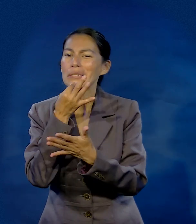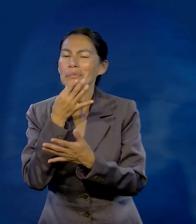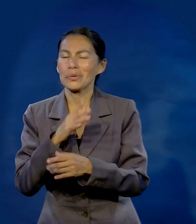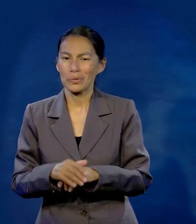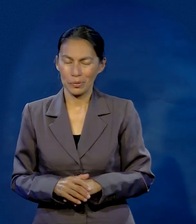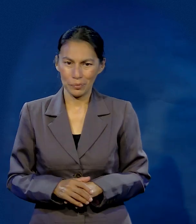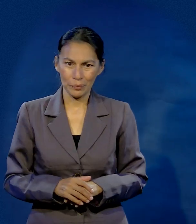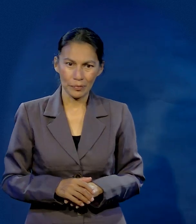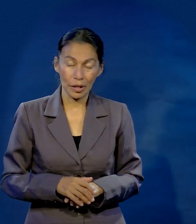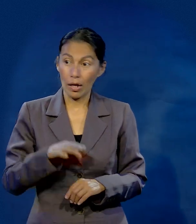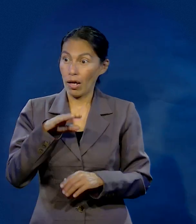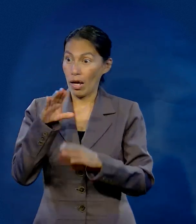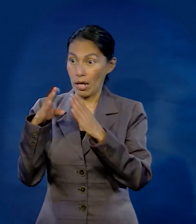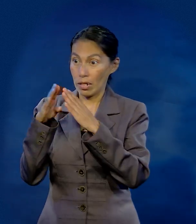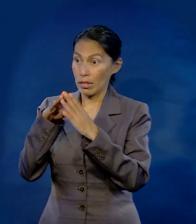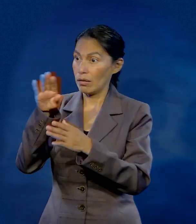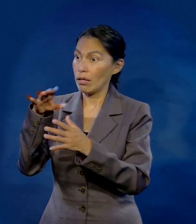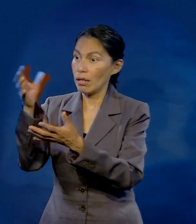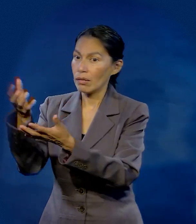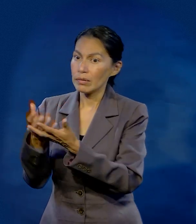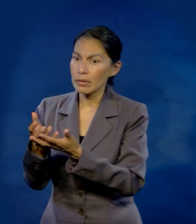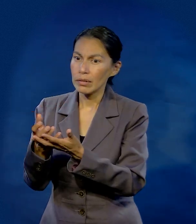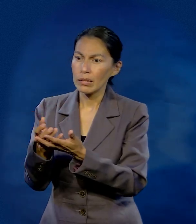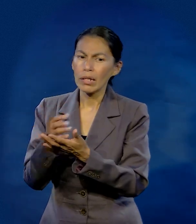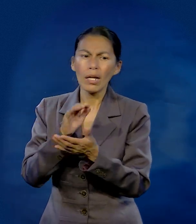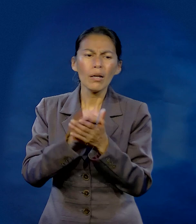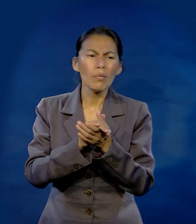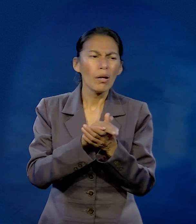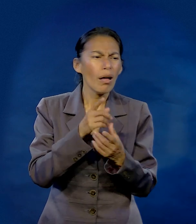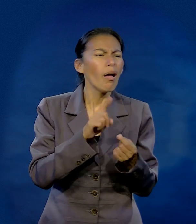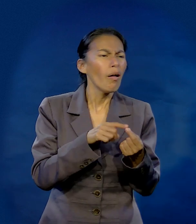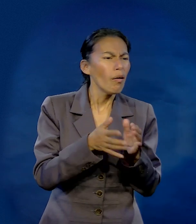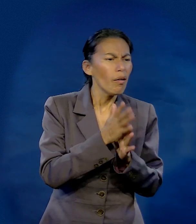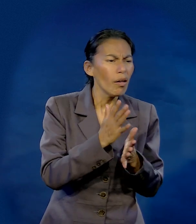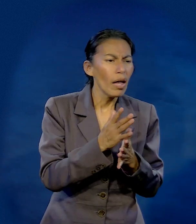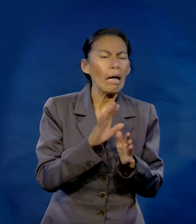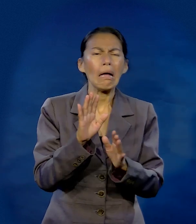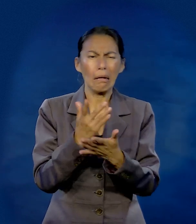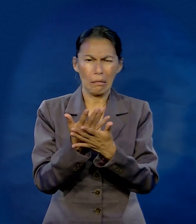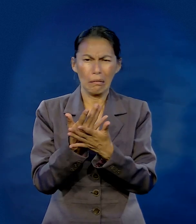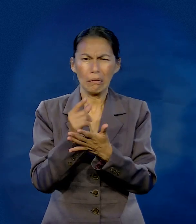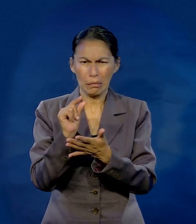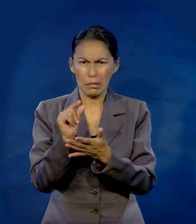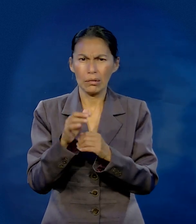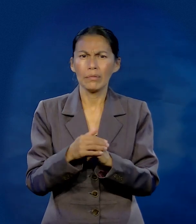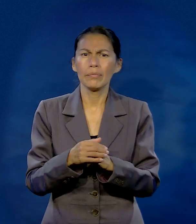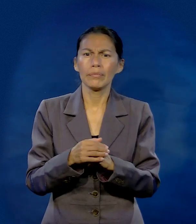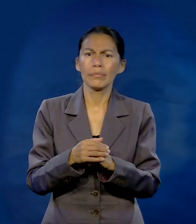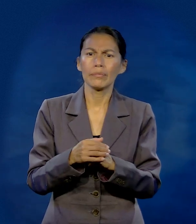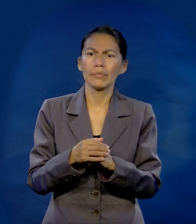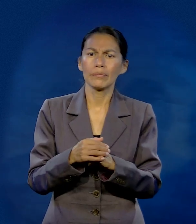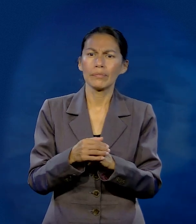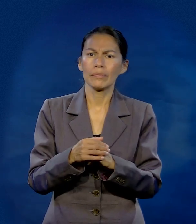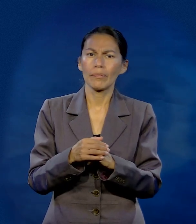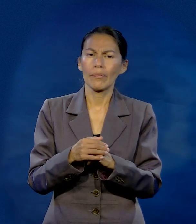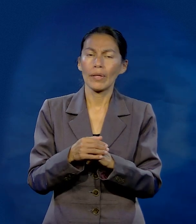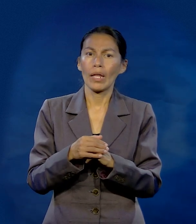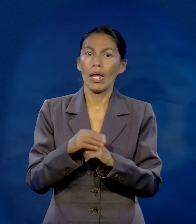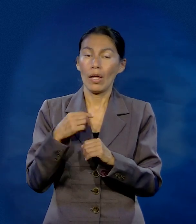frente la casa y me acuerdo la Biblia y el libro cuando regrese se lo